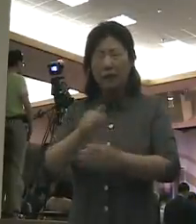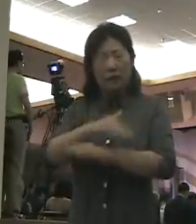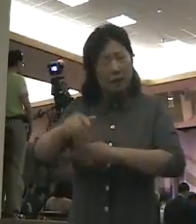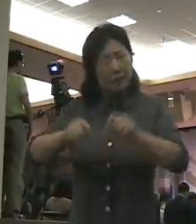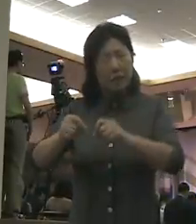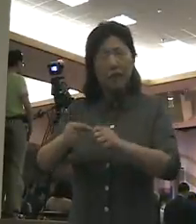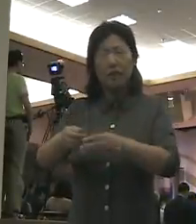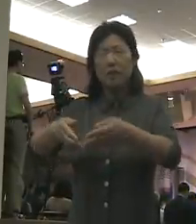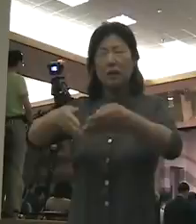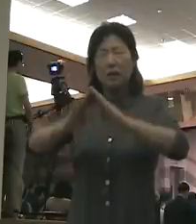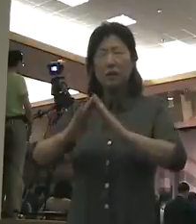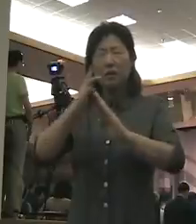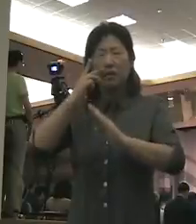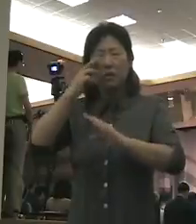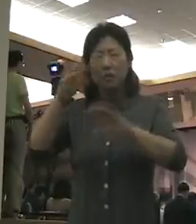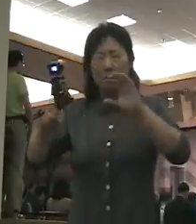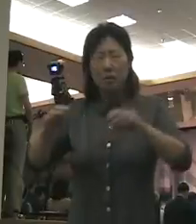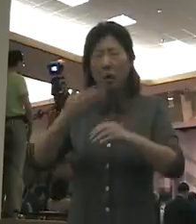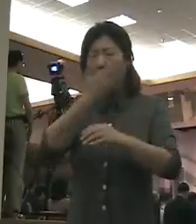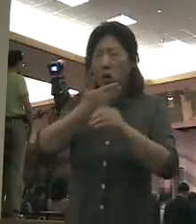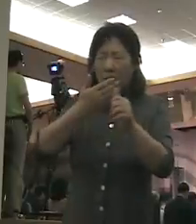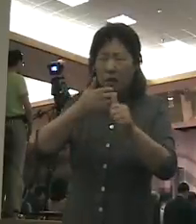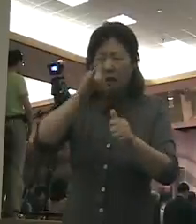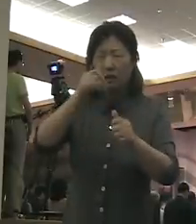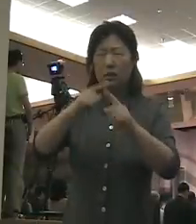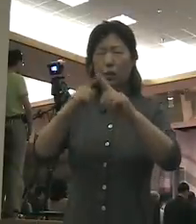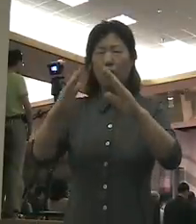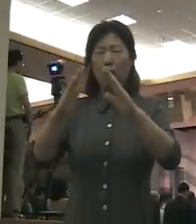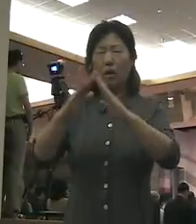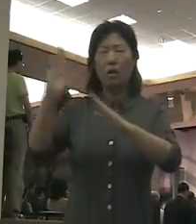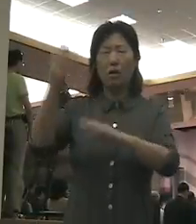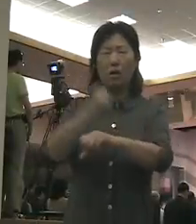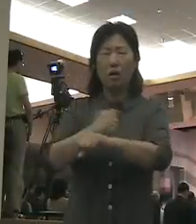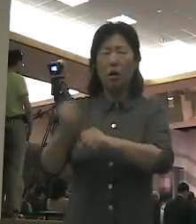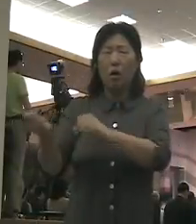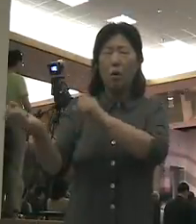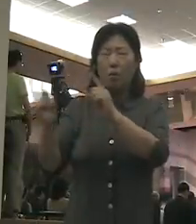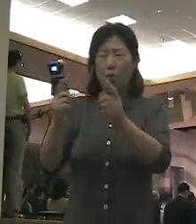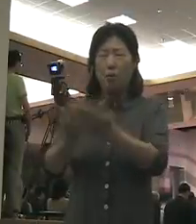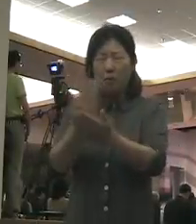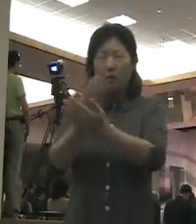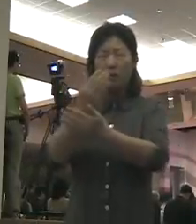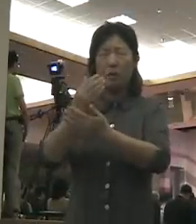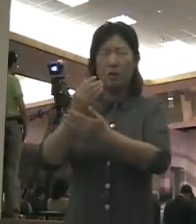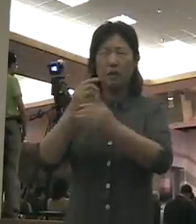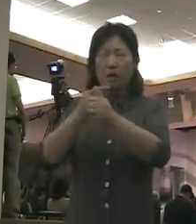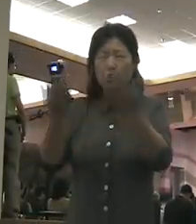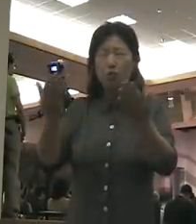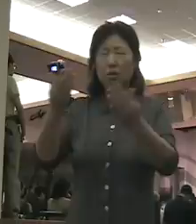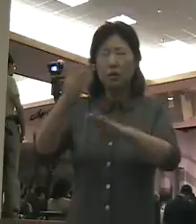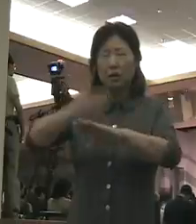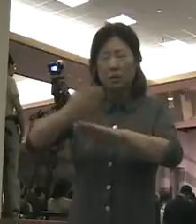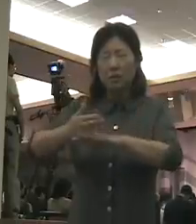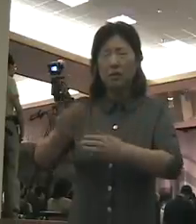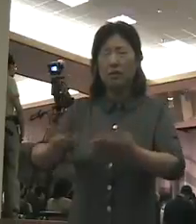가장 영향력 있는 교회가 되게 하시고 이렇게 부흥 발전시켜 주시니 참으로 감사드립니다. 이제 김승우 목사님과